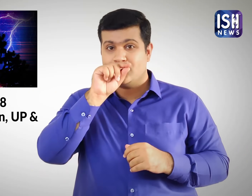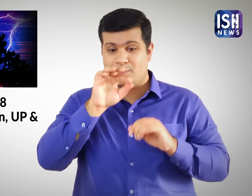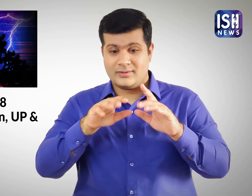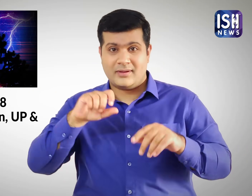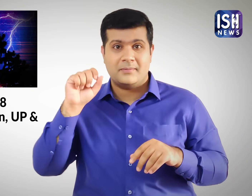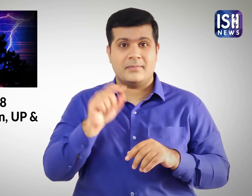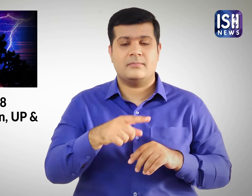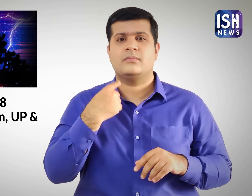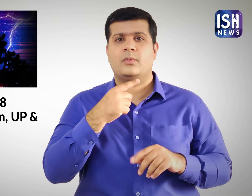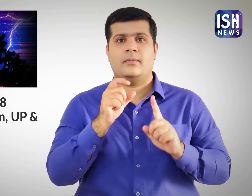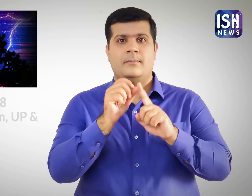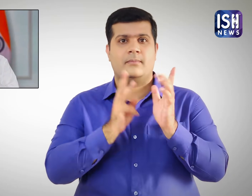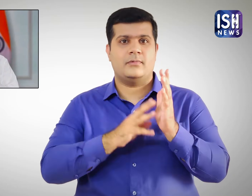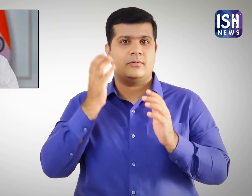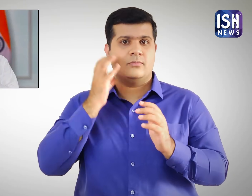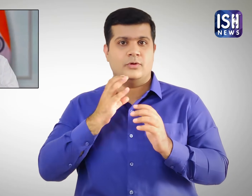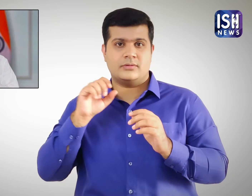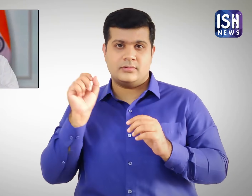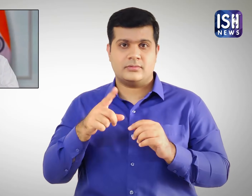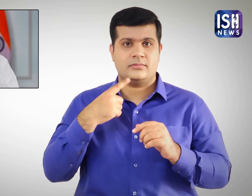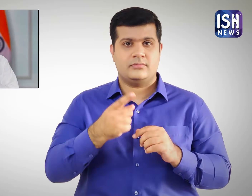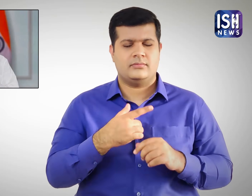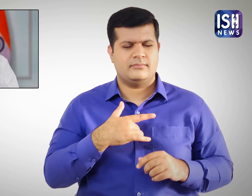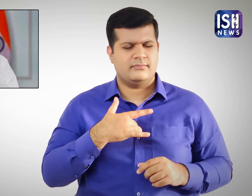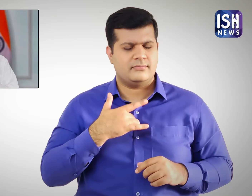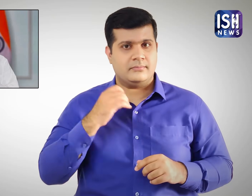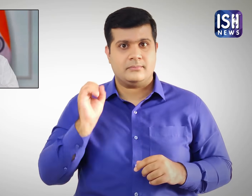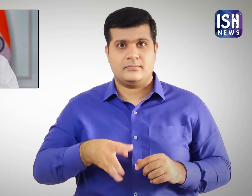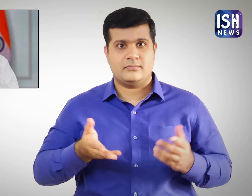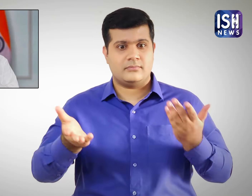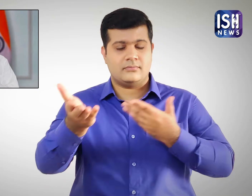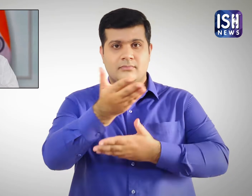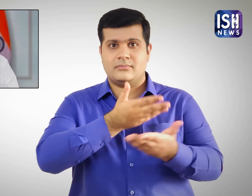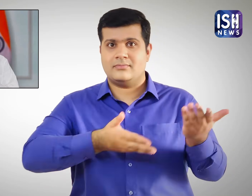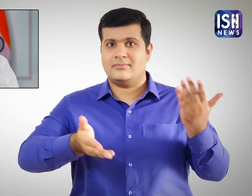प्रधान मंत्री मोधी ने ट्विटर पर लिखा बिजली गिरने से हुई मौत हो पर में स्तब्ध